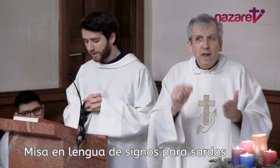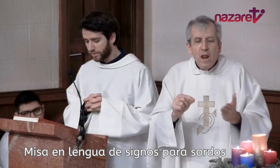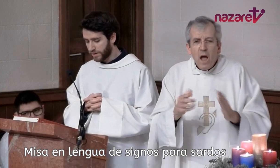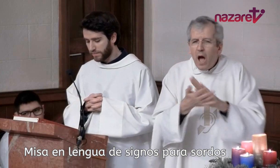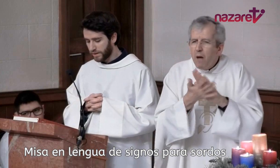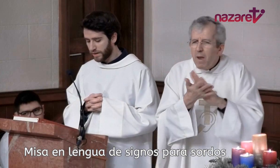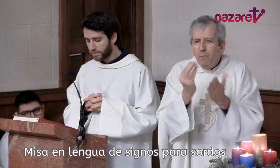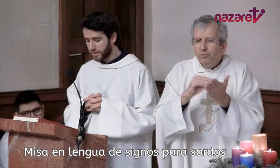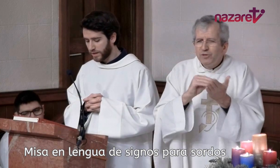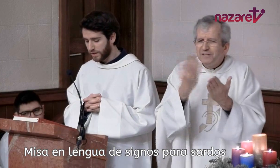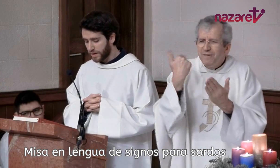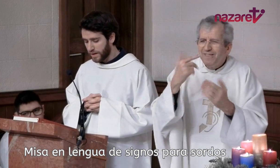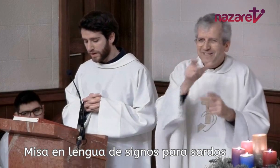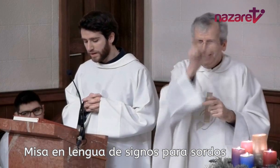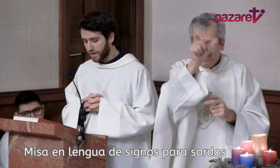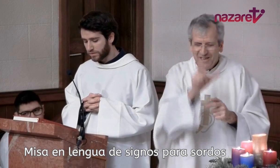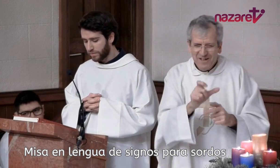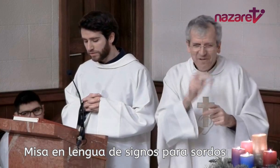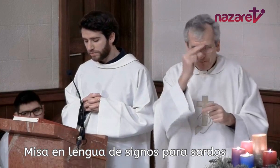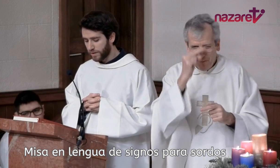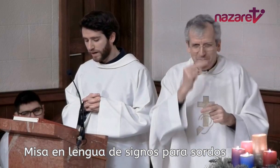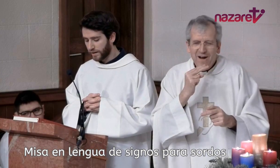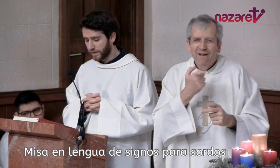frecuentemente de usted y de su amor por el arte.